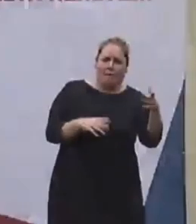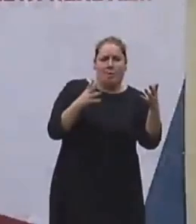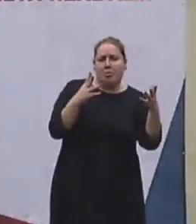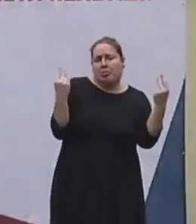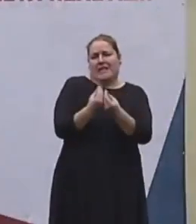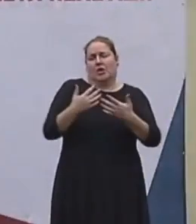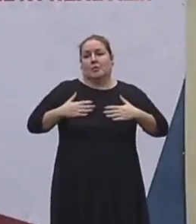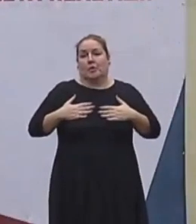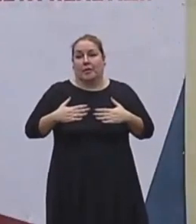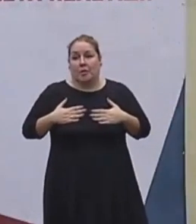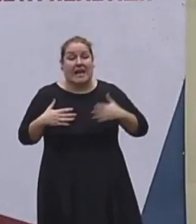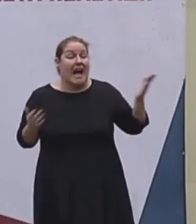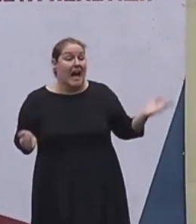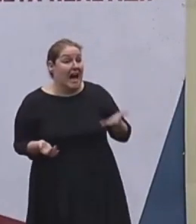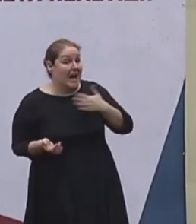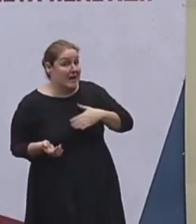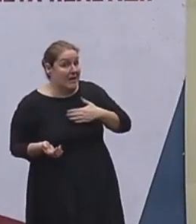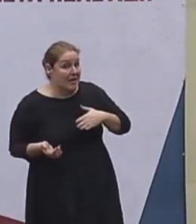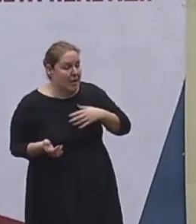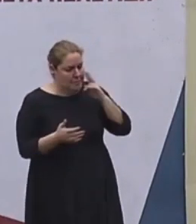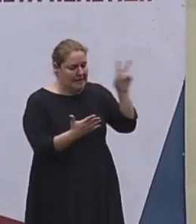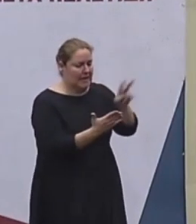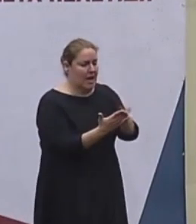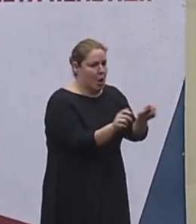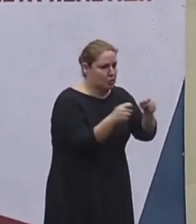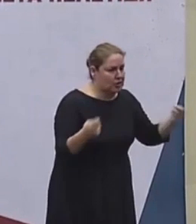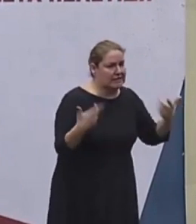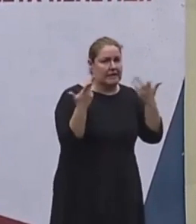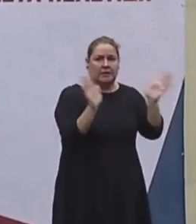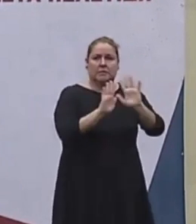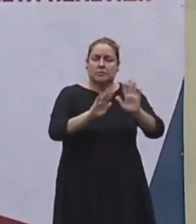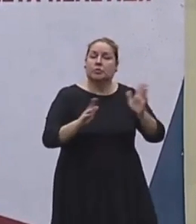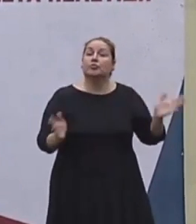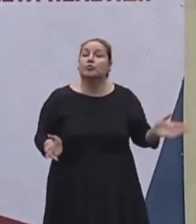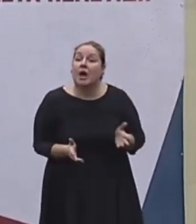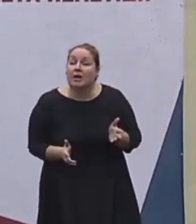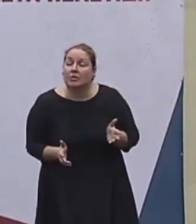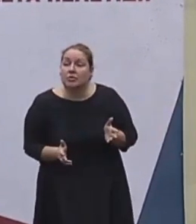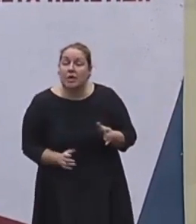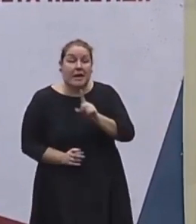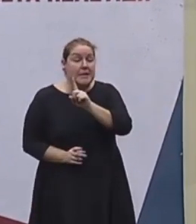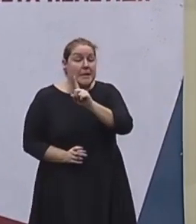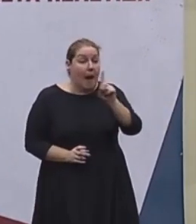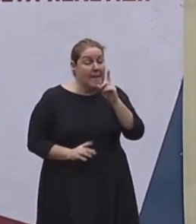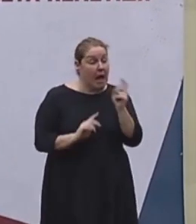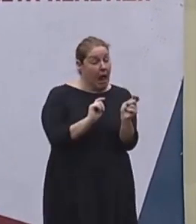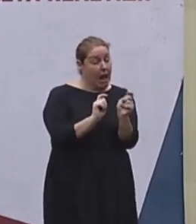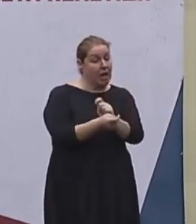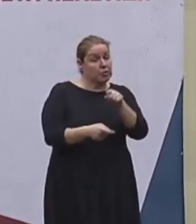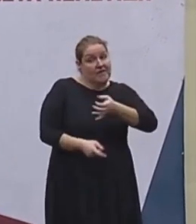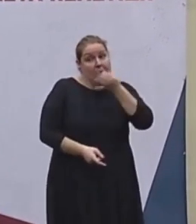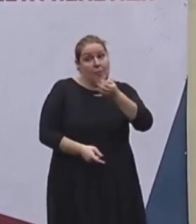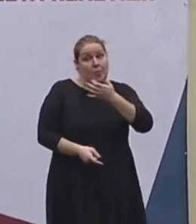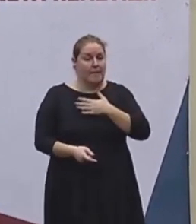το δικό μας. Αλλά αν θέλουν να ενημερώσουν τους αναγνώστες τους αντικειμενικά, τουλάχιστον να μην αλλοιώνουν τις θέσεις